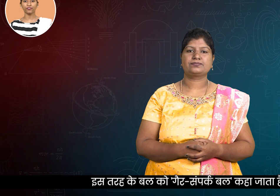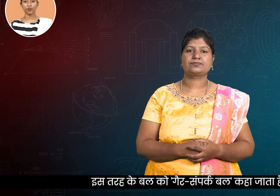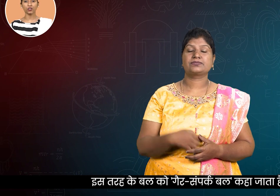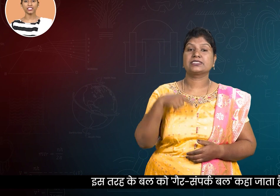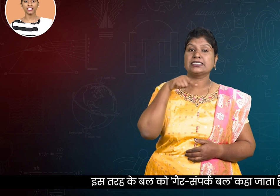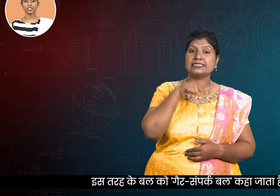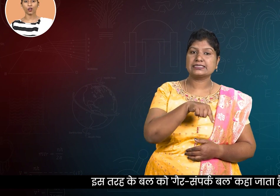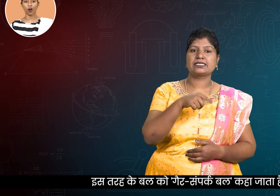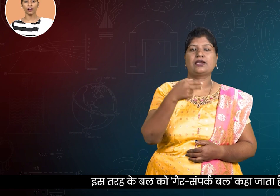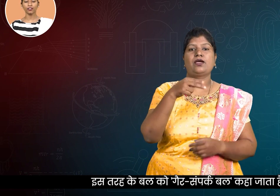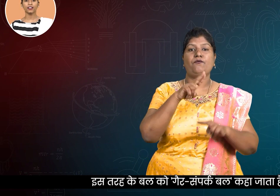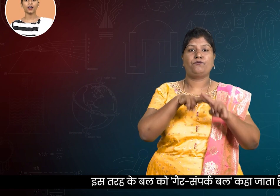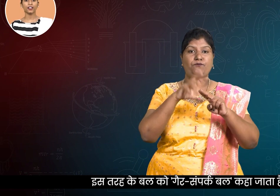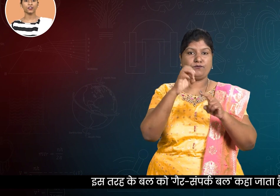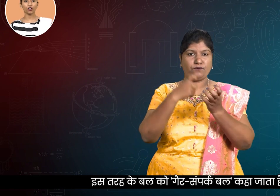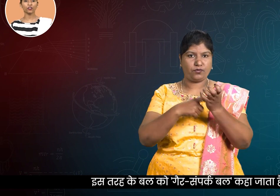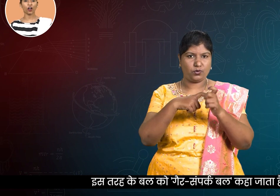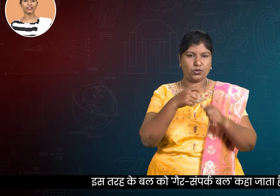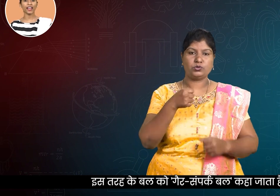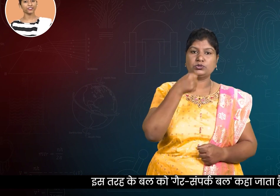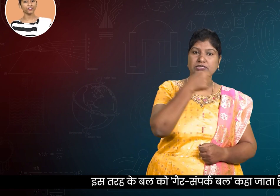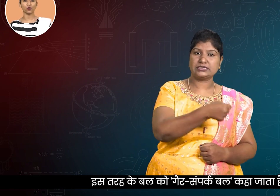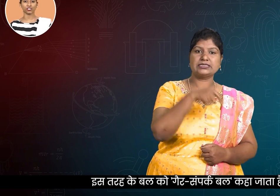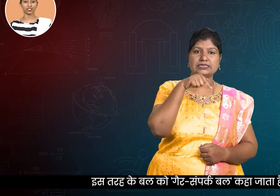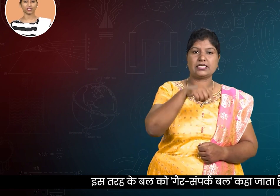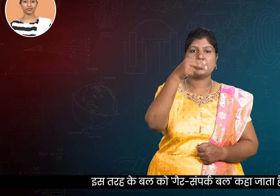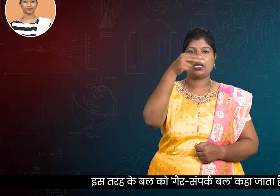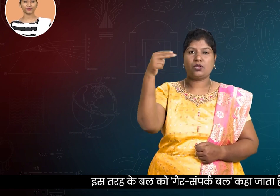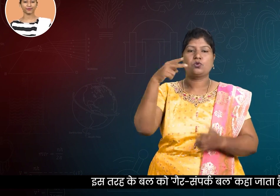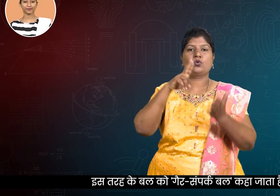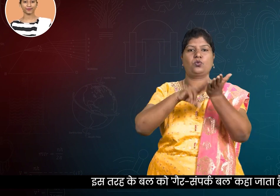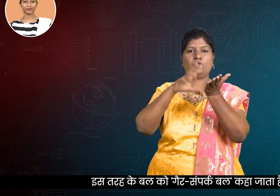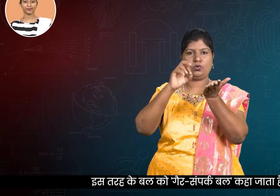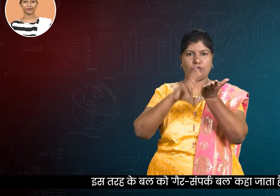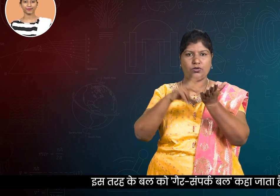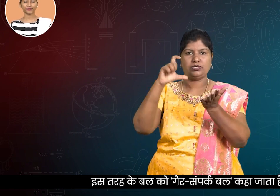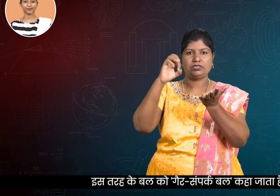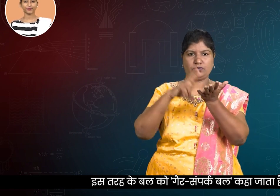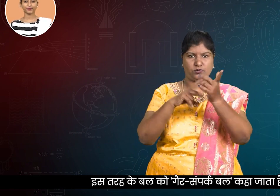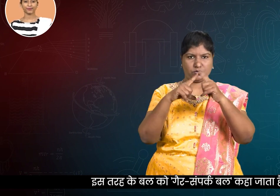इस तरह के बल को गैर संपर्क बल कहा जाता है।